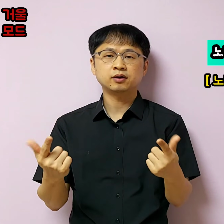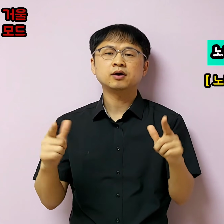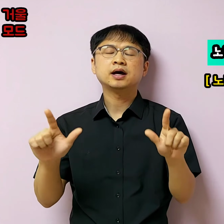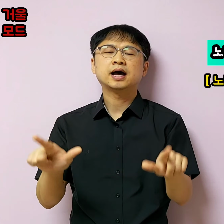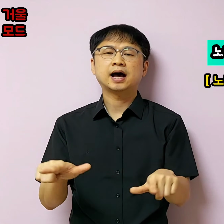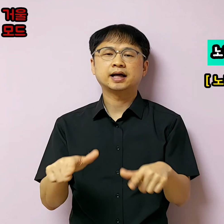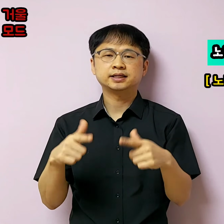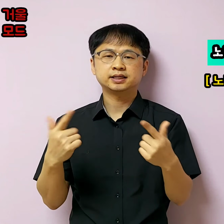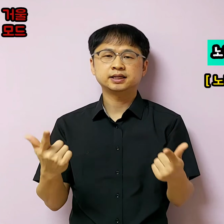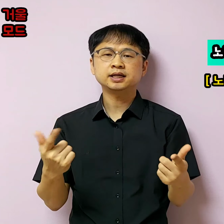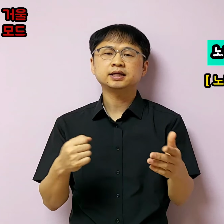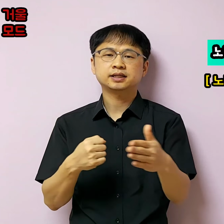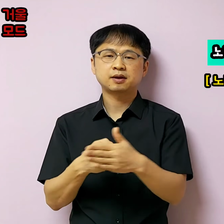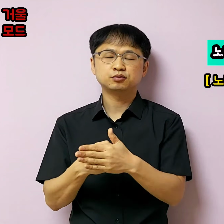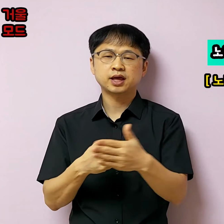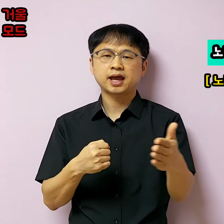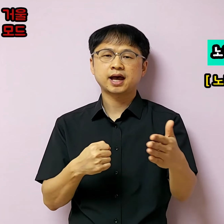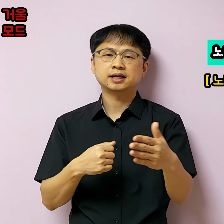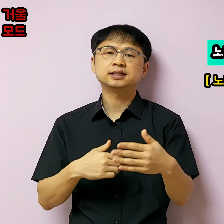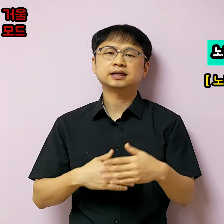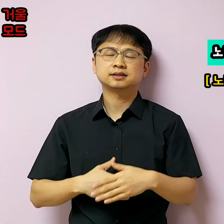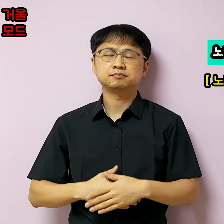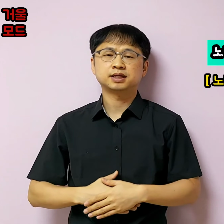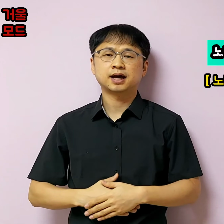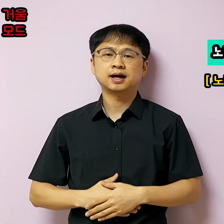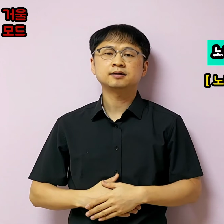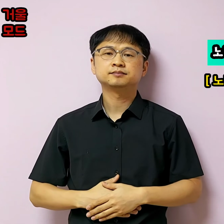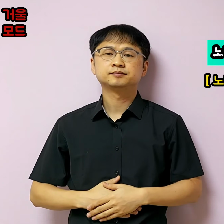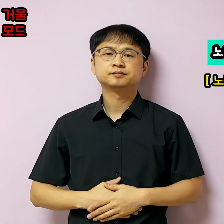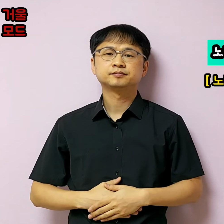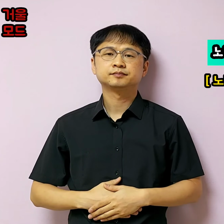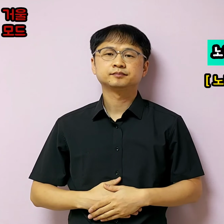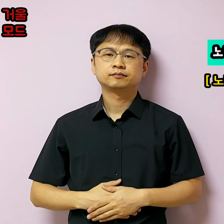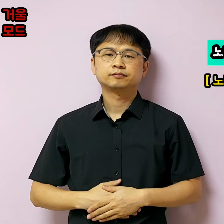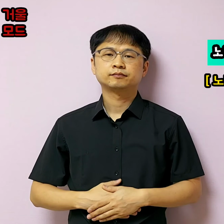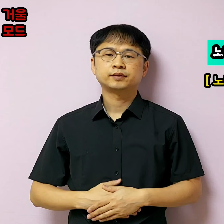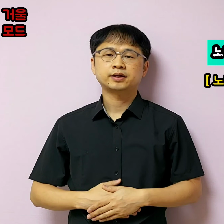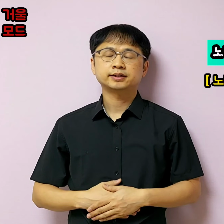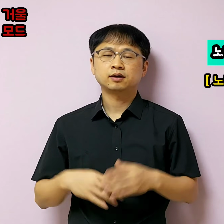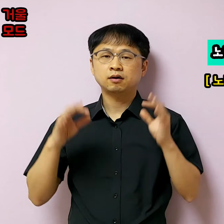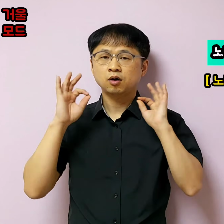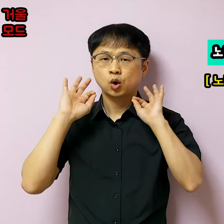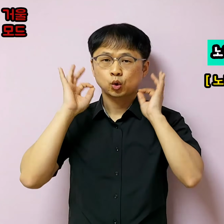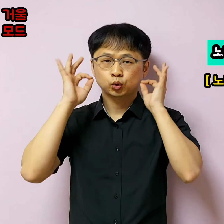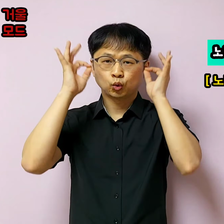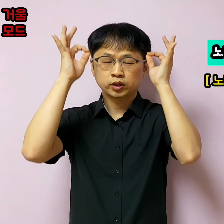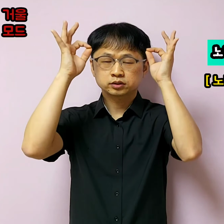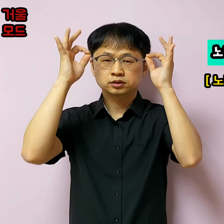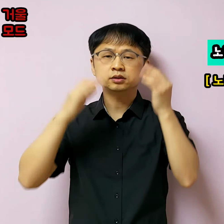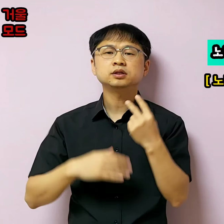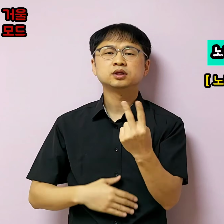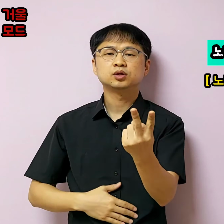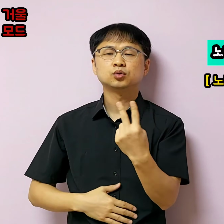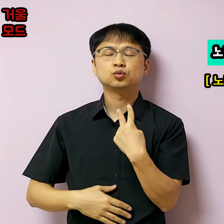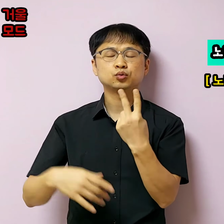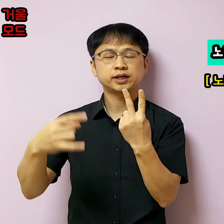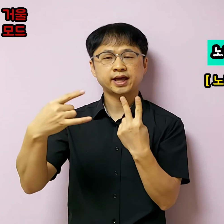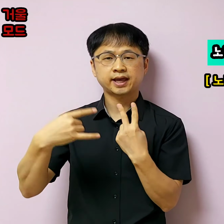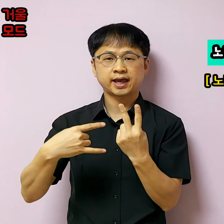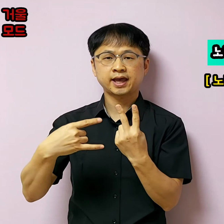배웠네요. 아니기 때문에, 아니라서입니다. 네, 그래서 노력은